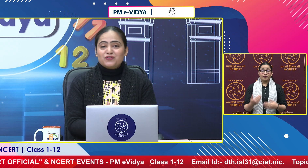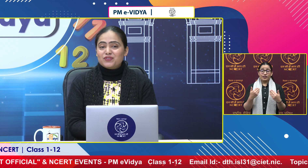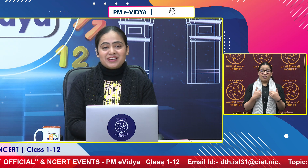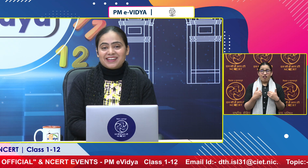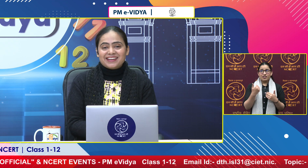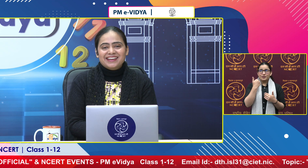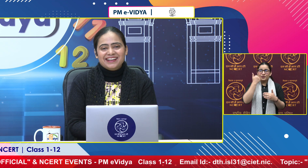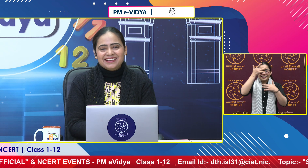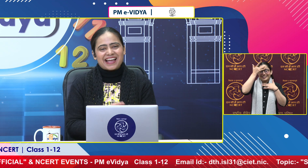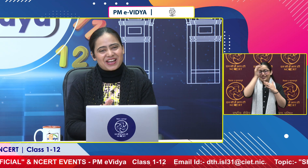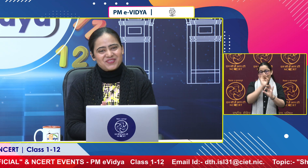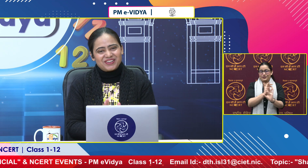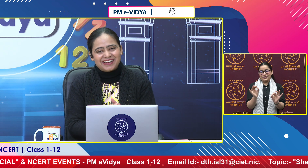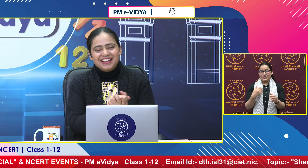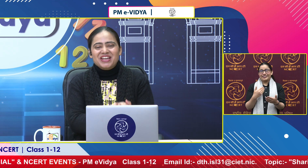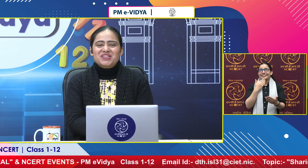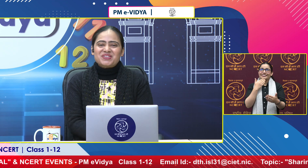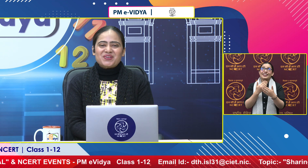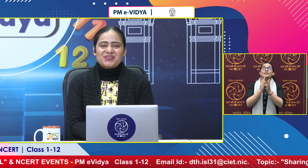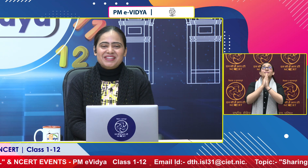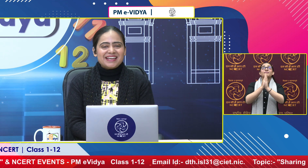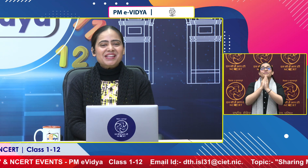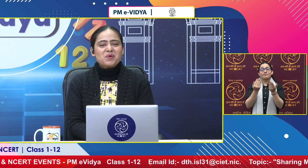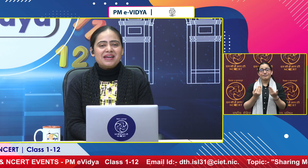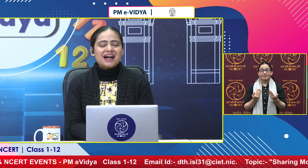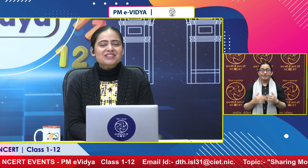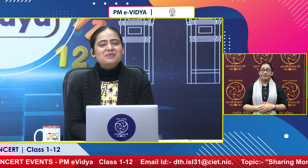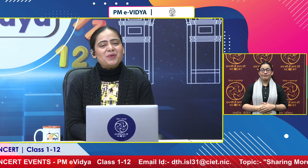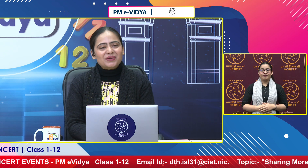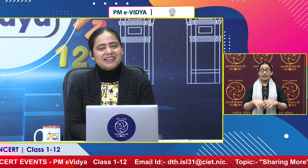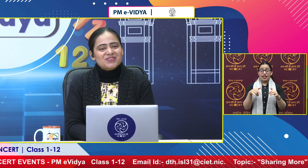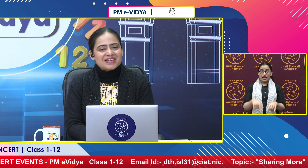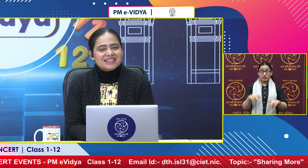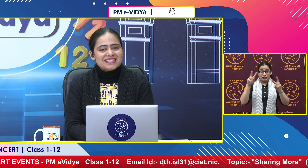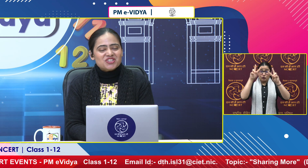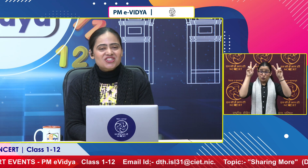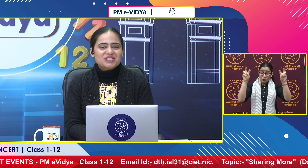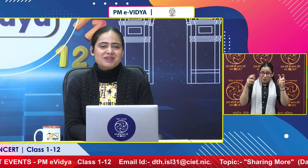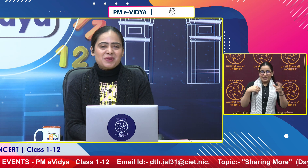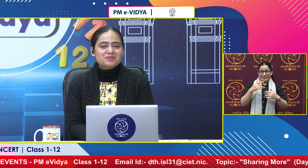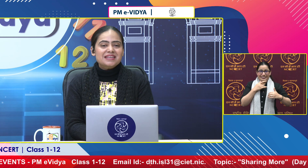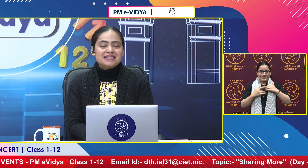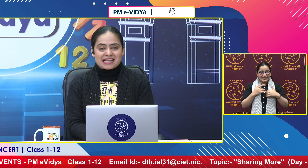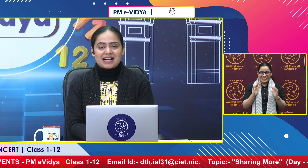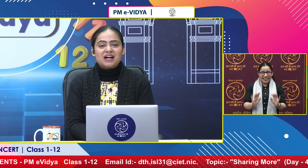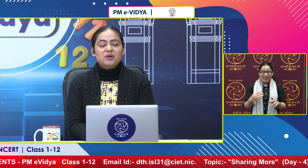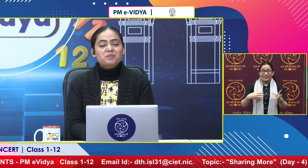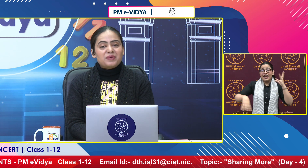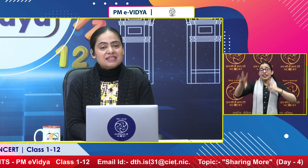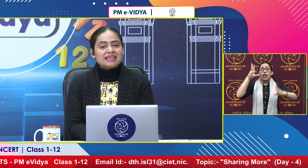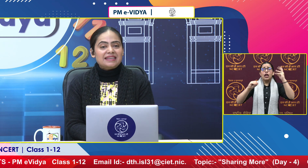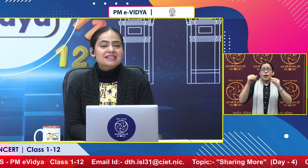आज तो मुझे फीवर नहीं है थैंकफुली। सो ये था हमारा आज का बहुत ही इंटरेस्टिंग सेशन जिसमें हमने